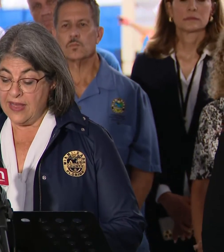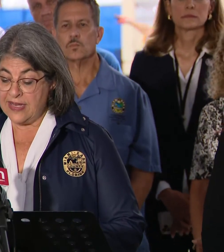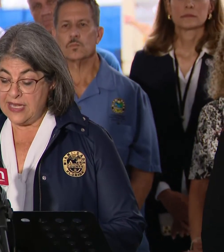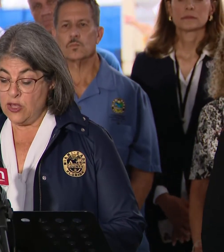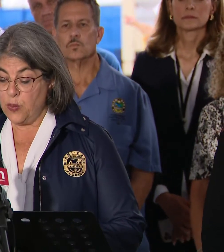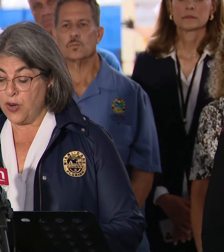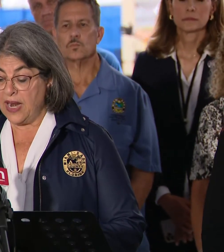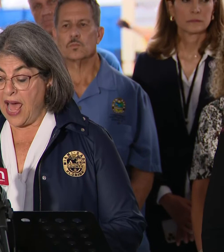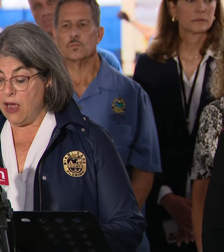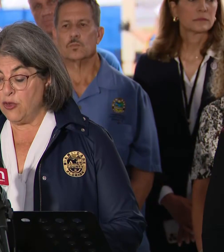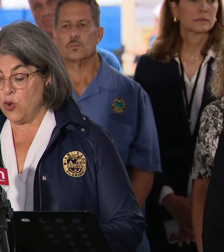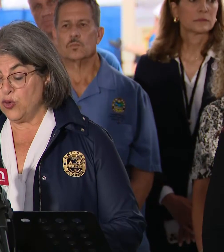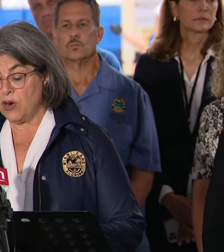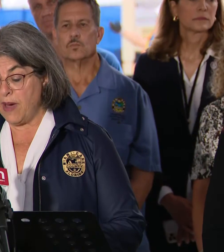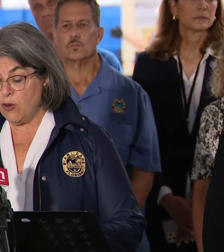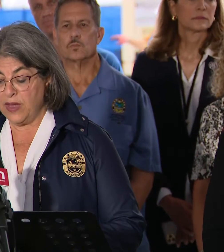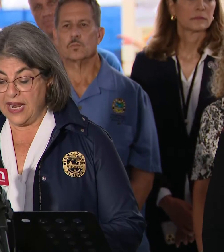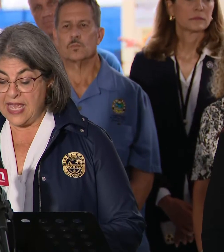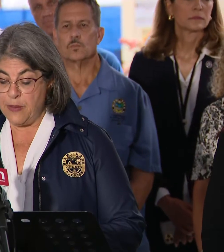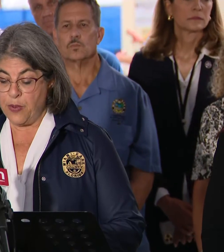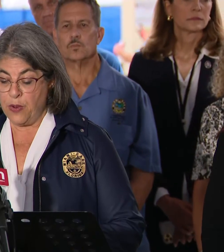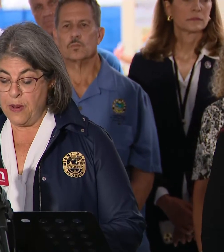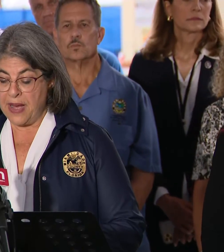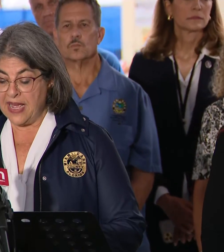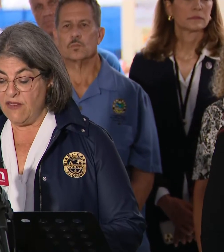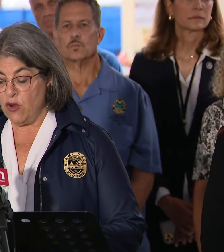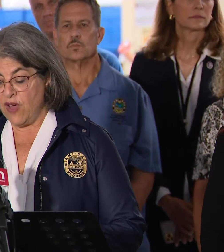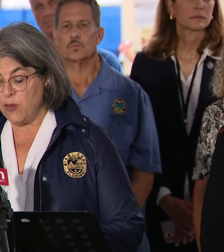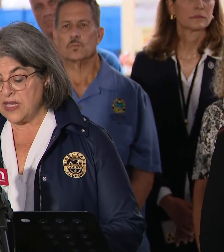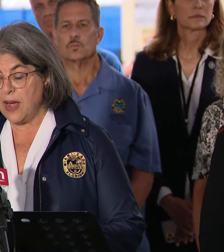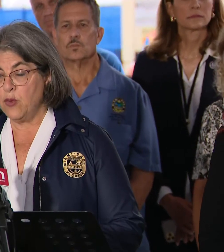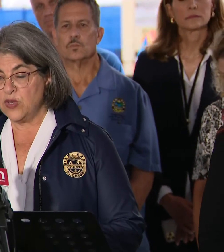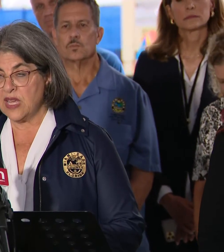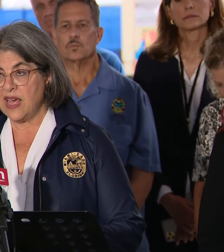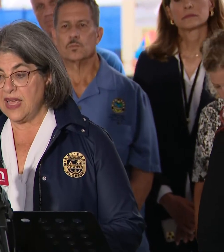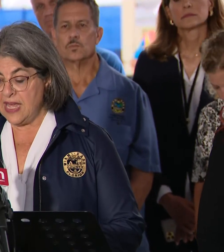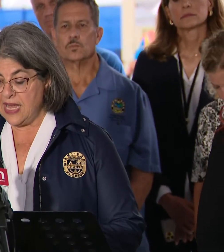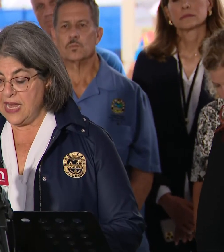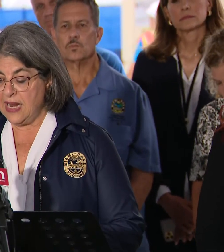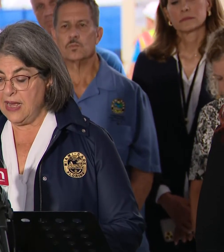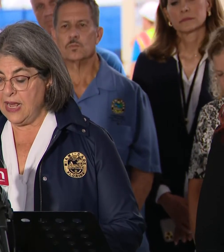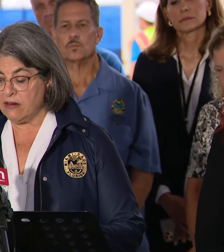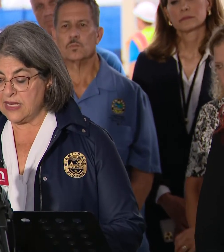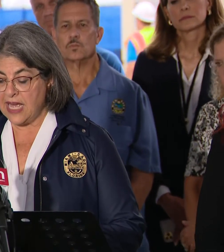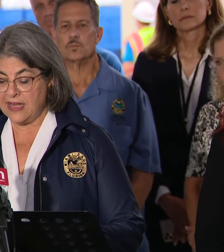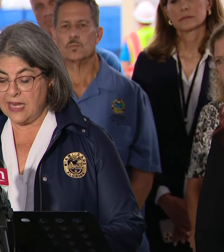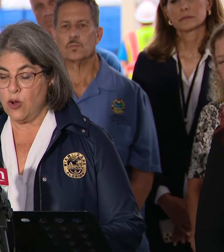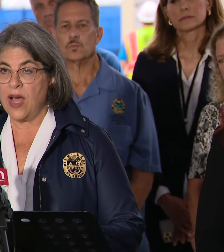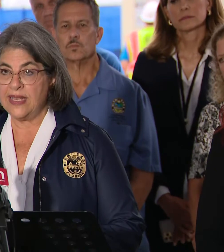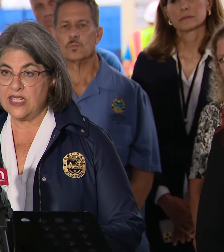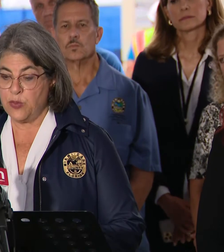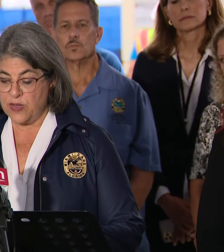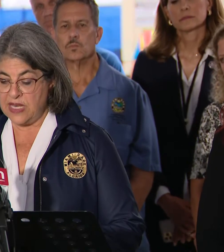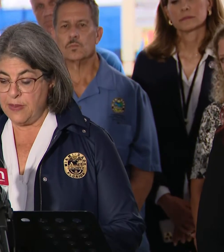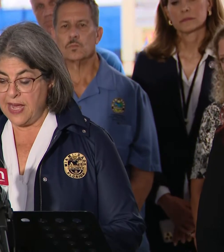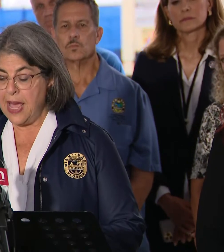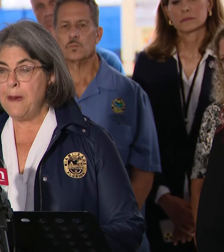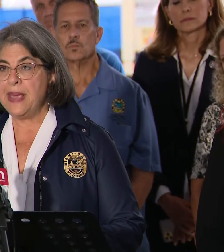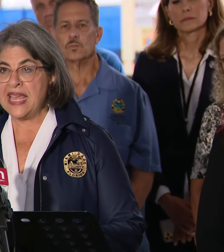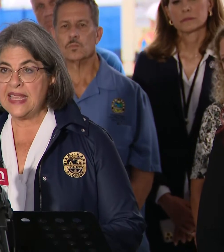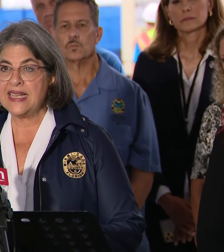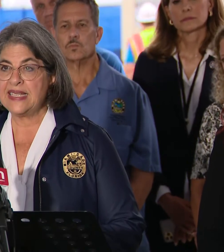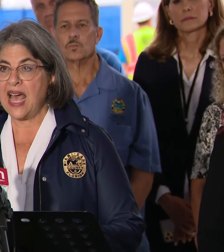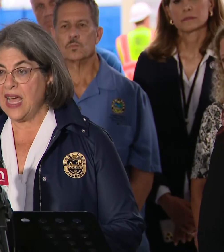estoy agradecido por el arduo trabajo del equipo para que volvamos a la búsqueda y el rescate lo antes